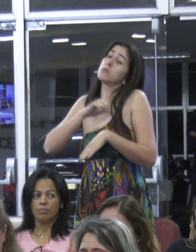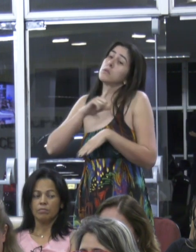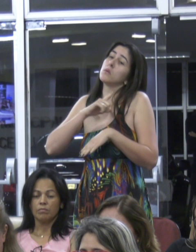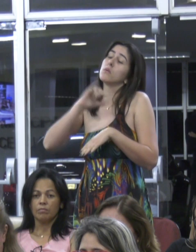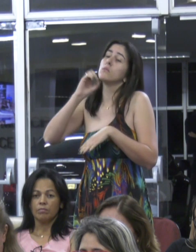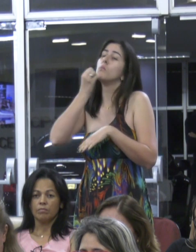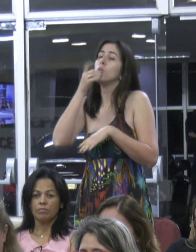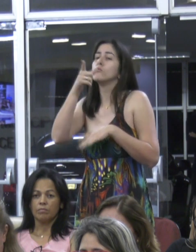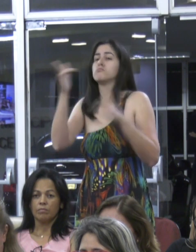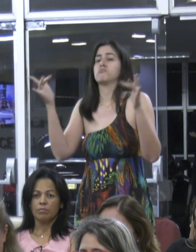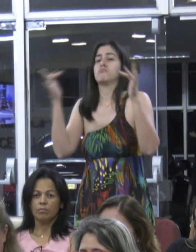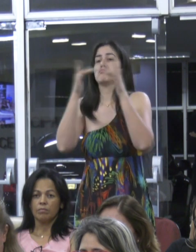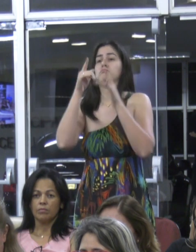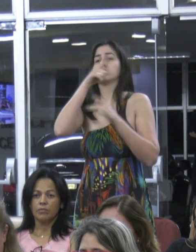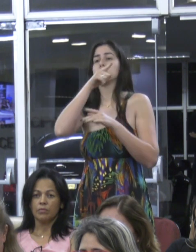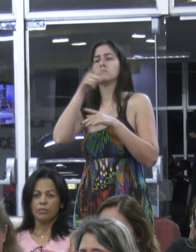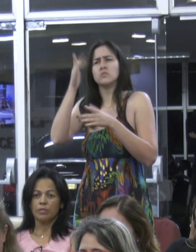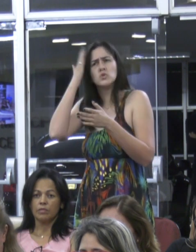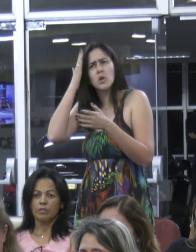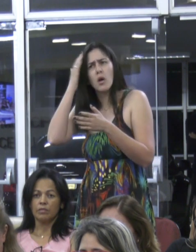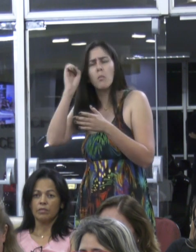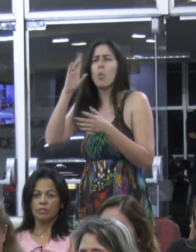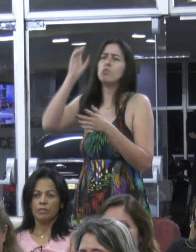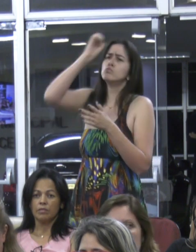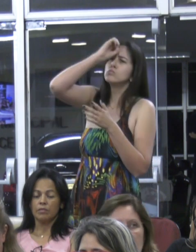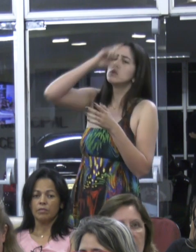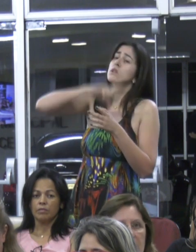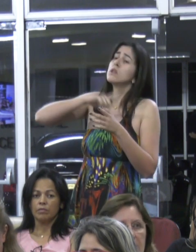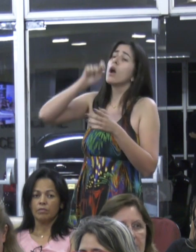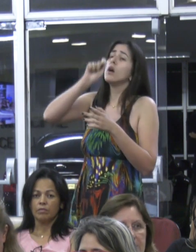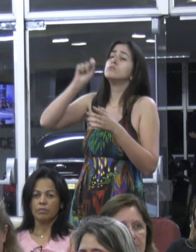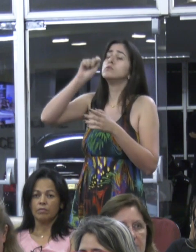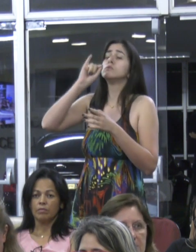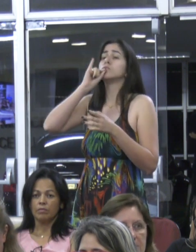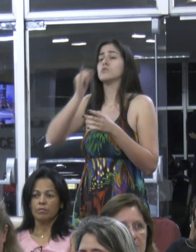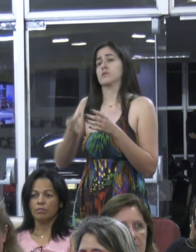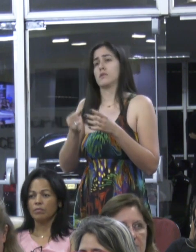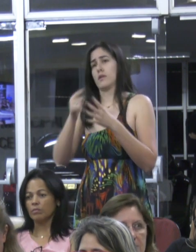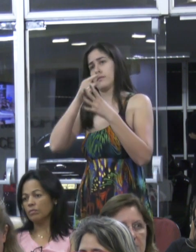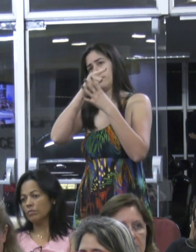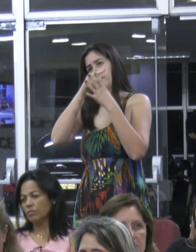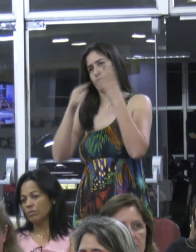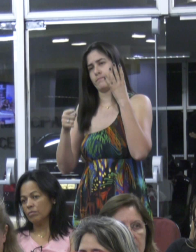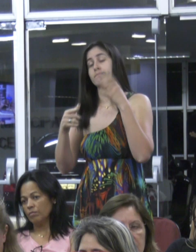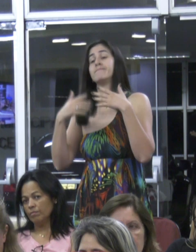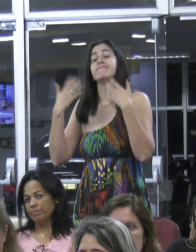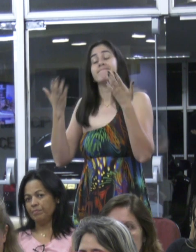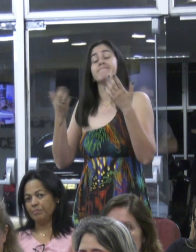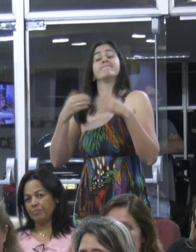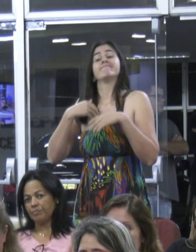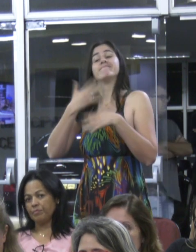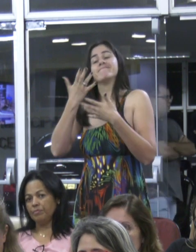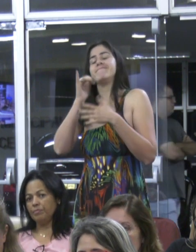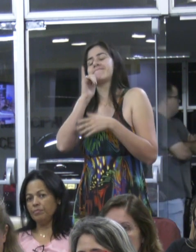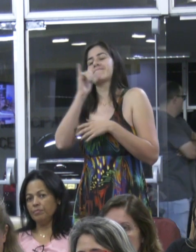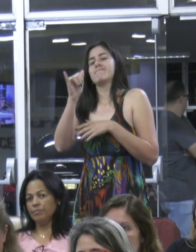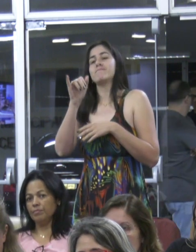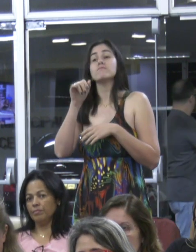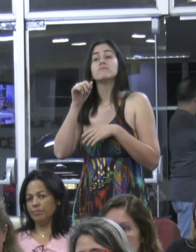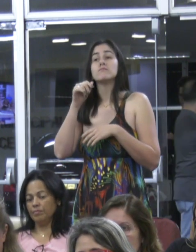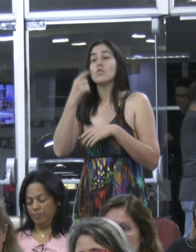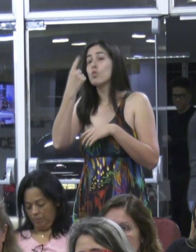o atendimento que eles fazem, se eles têm algum contato, ou se vocês conhecem essa associação, que de repente essa é uma associação que é um espaço que também pode